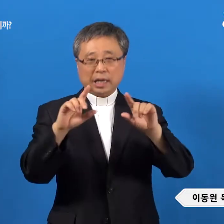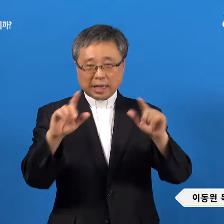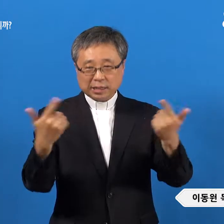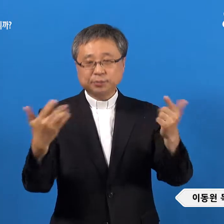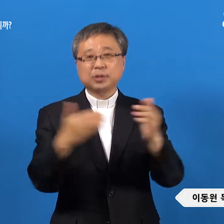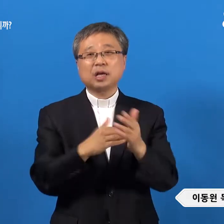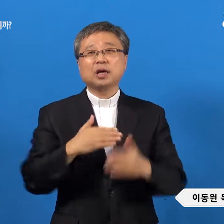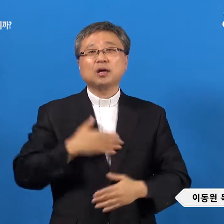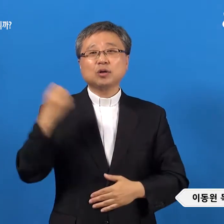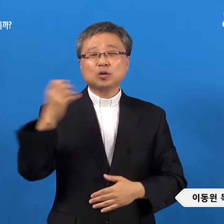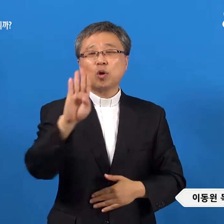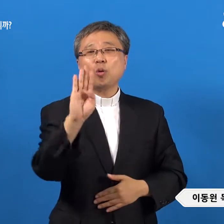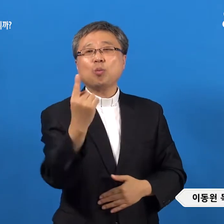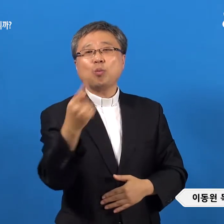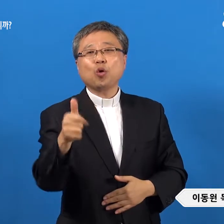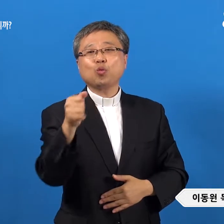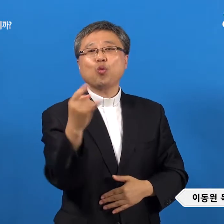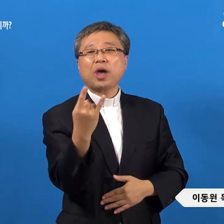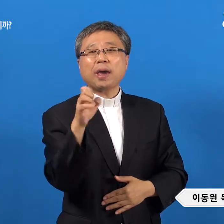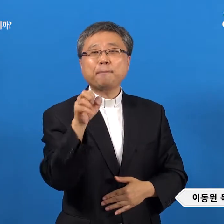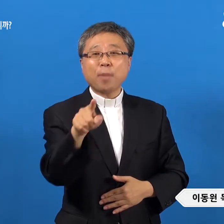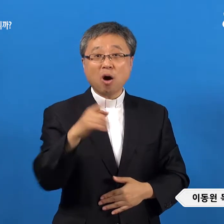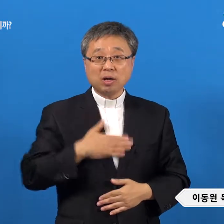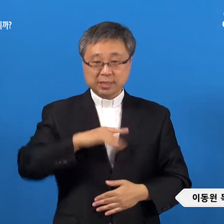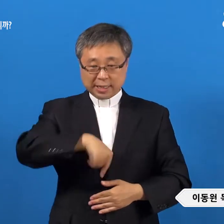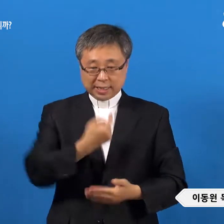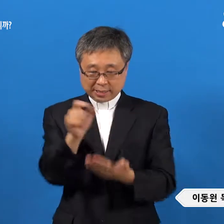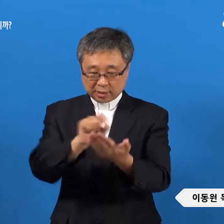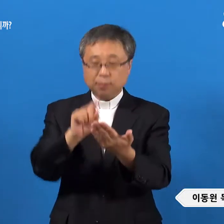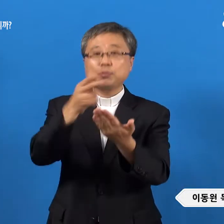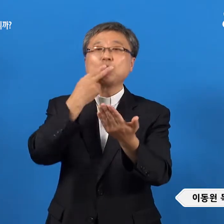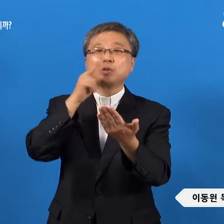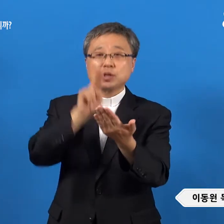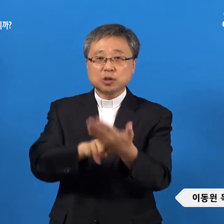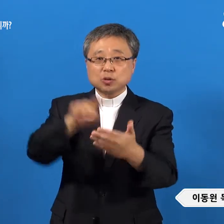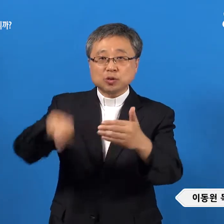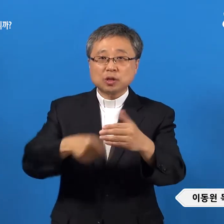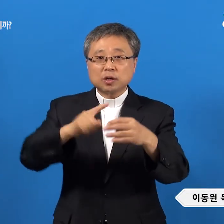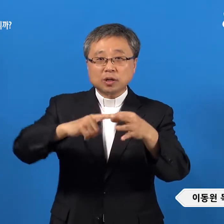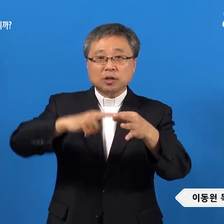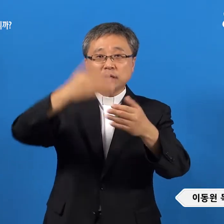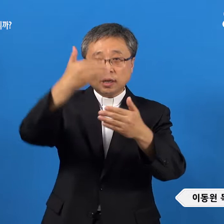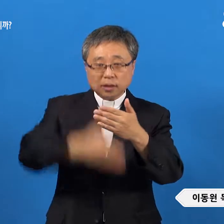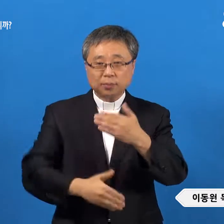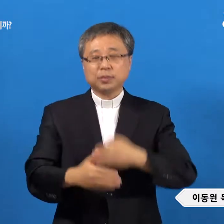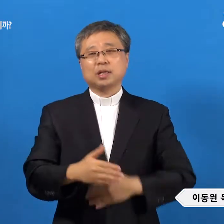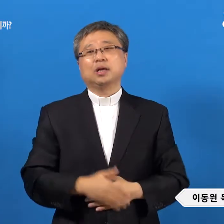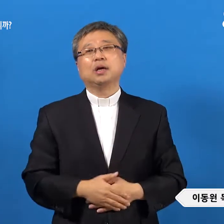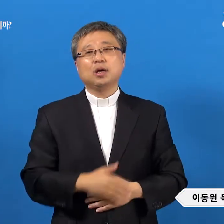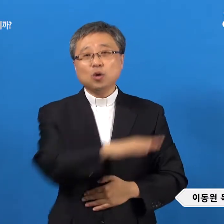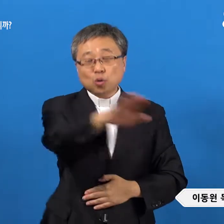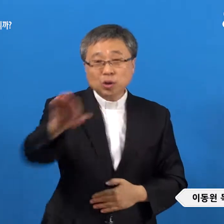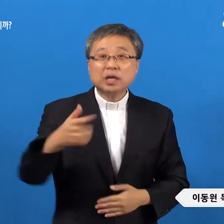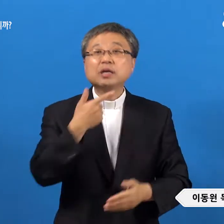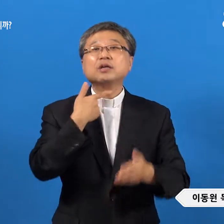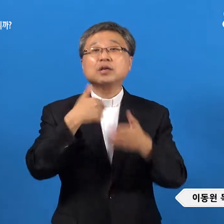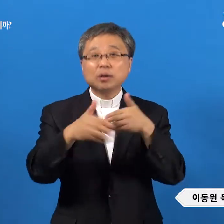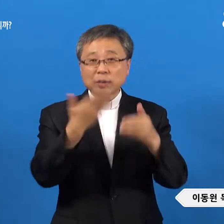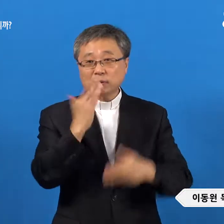그리고 본웨퍼는 그의 편지 속에서 이런 글을 남깁니다. 우리가 경험할 수 있는